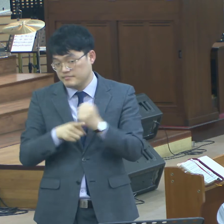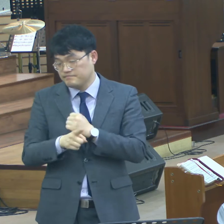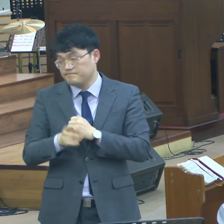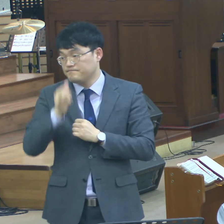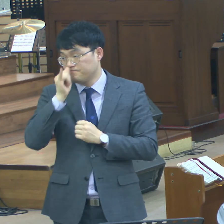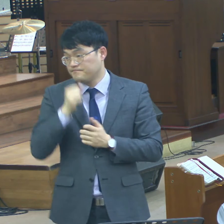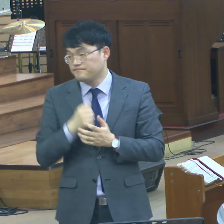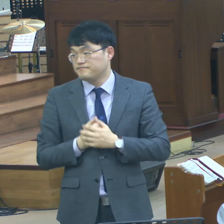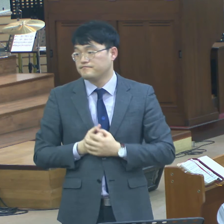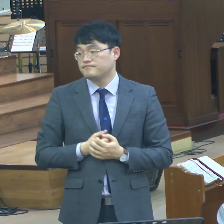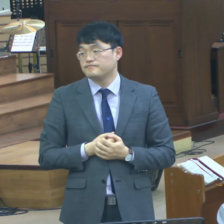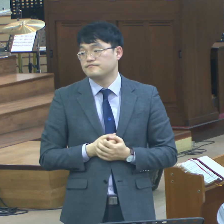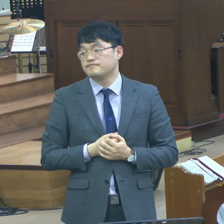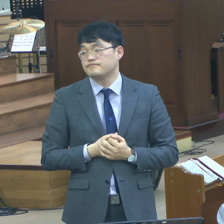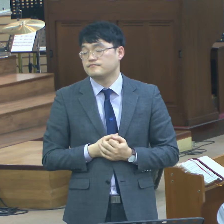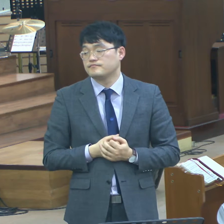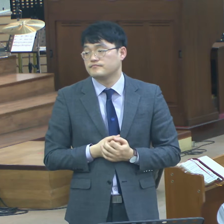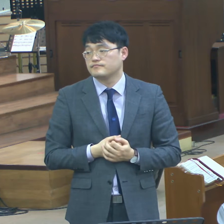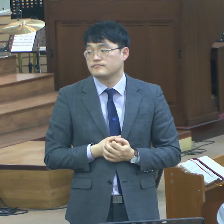거예요.